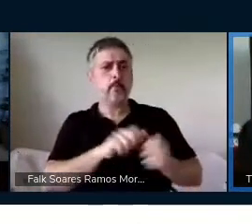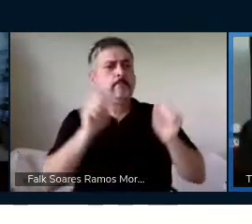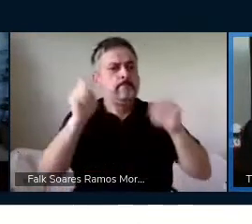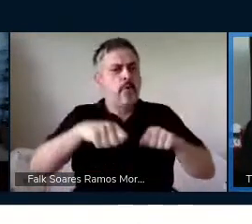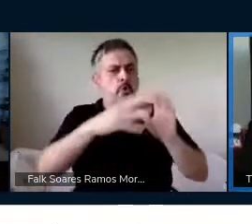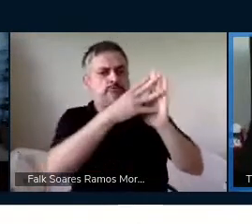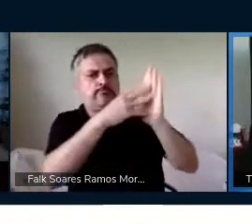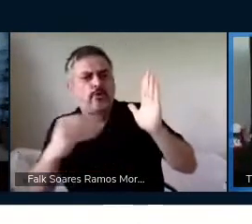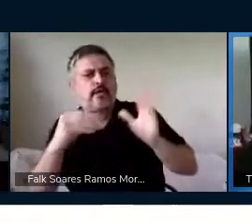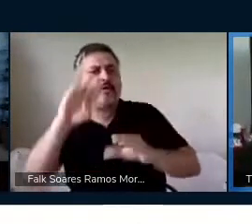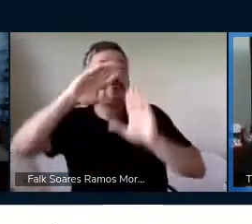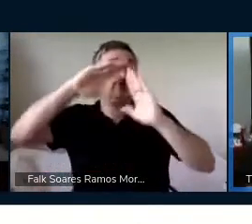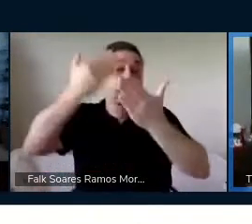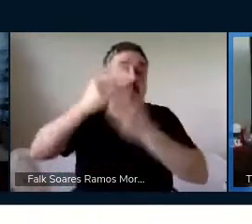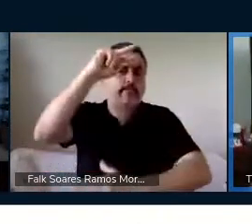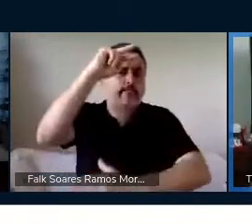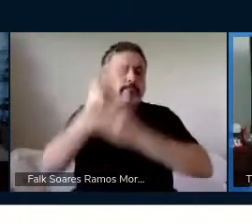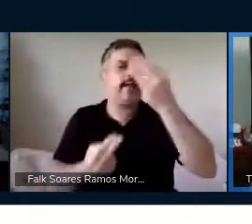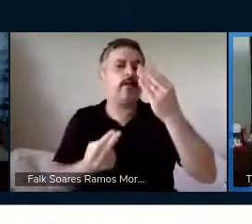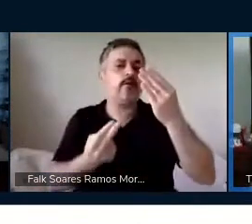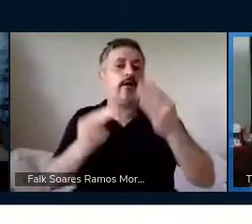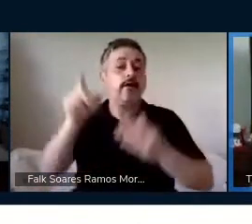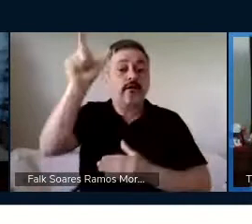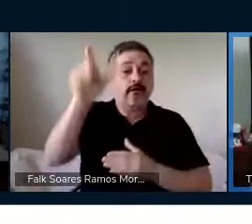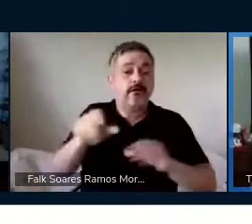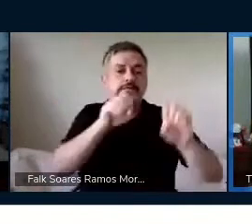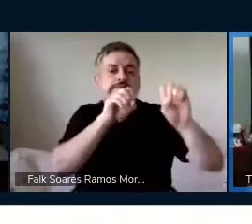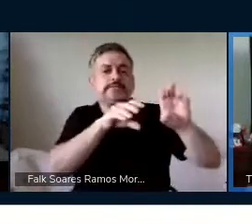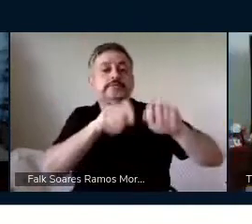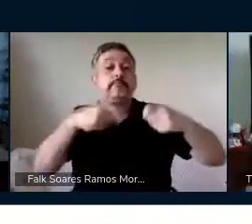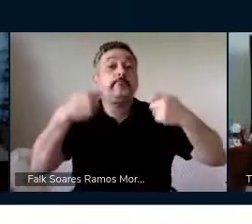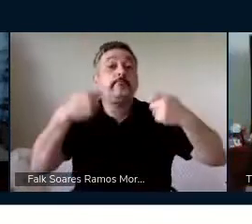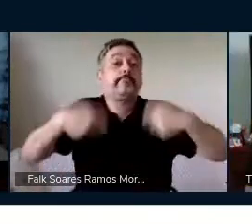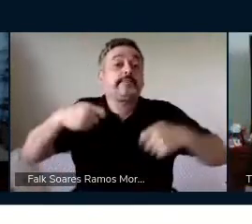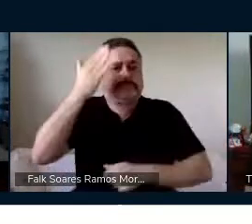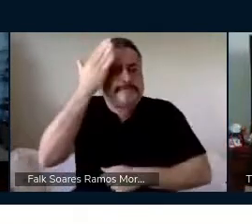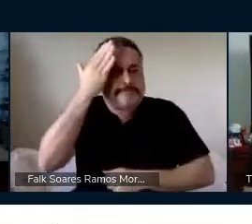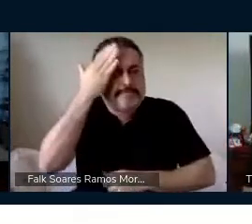LSB quanto no PSL escrito.